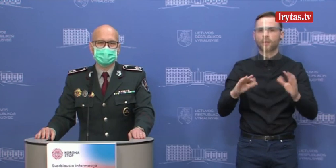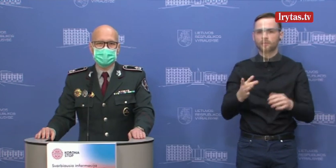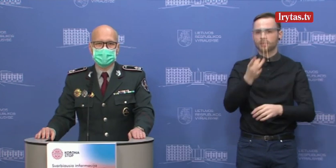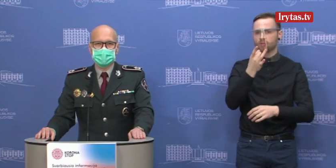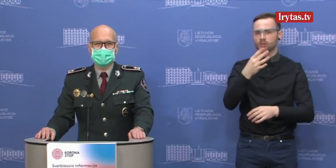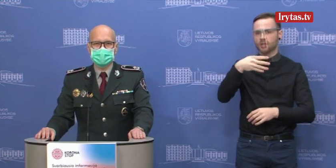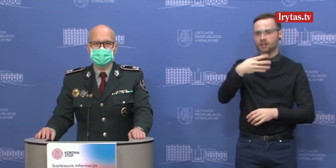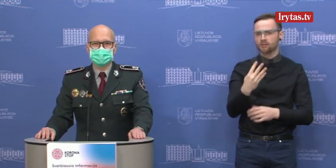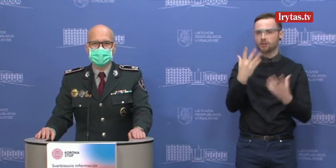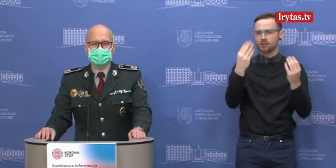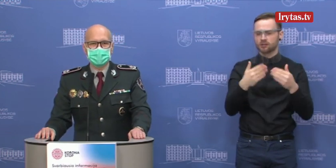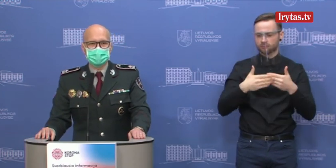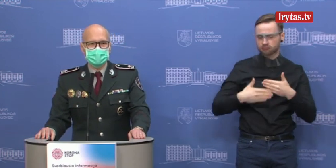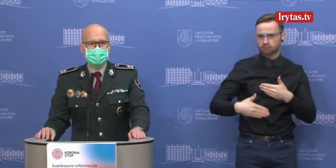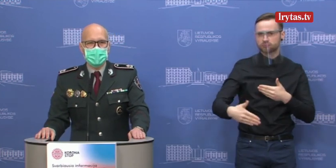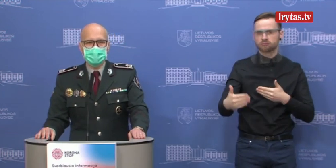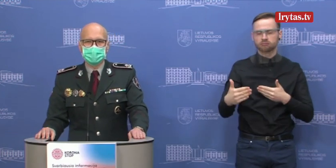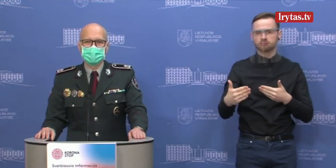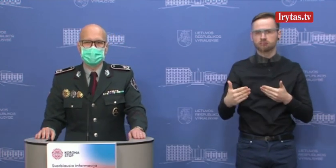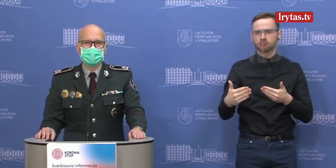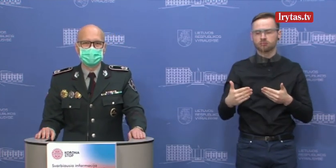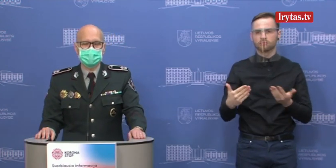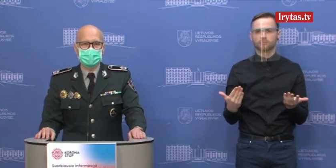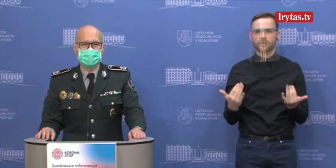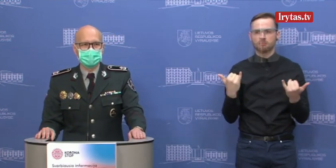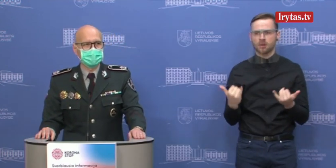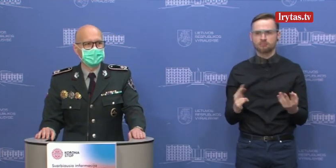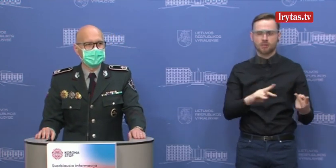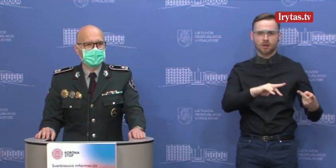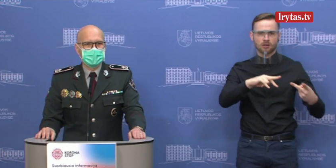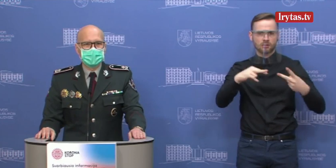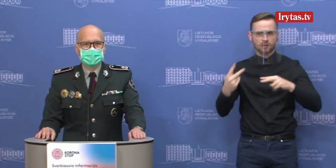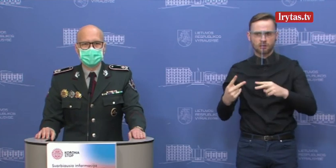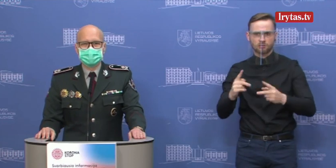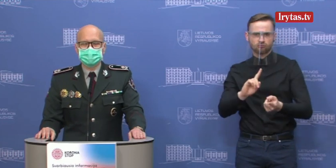gegužės 4 dienos mes tikrai nepastebėjome labai didelių pasikeitimų.